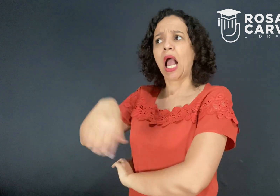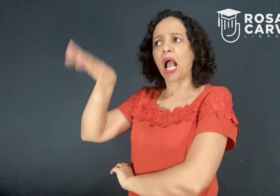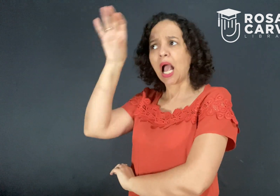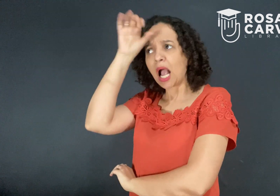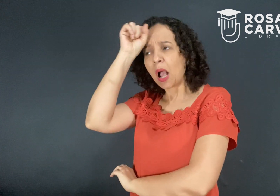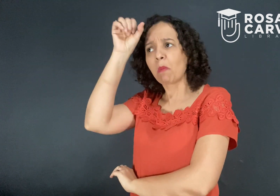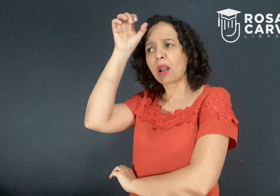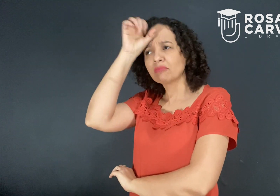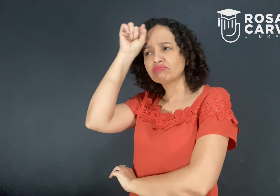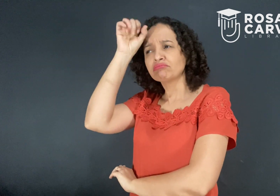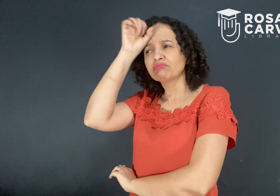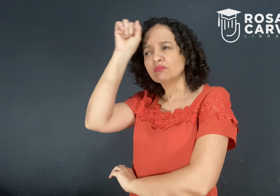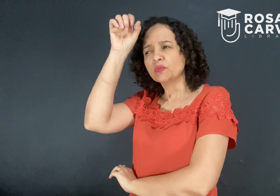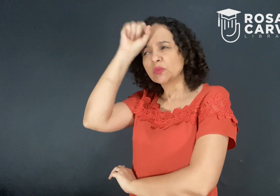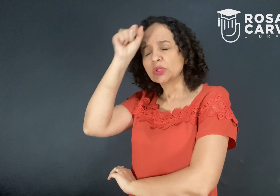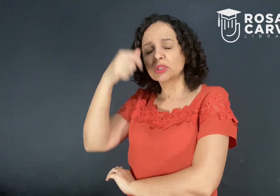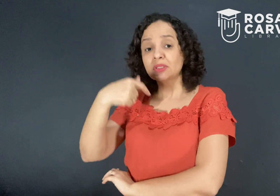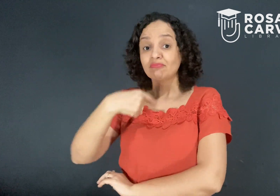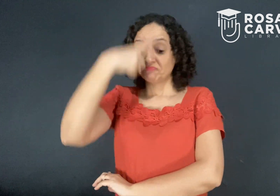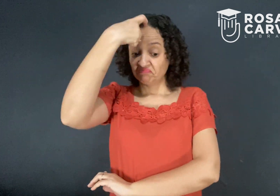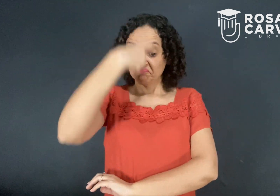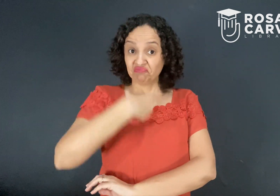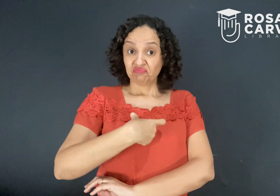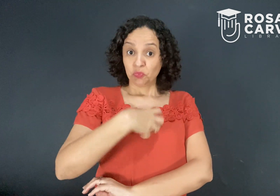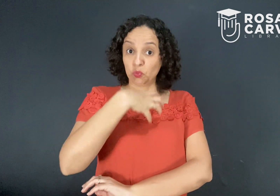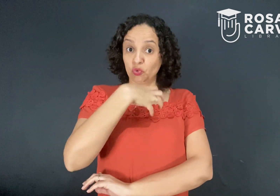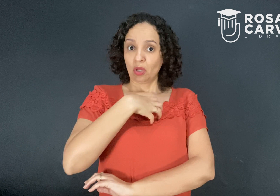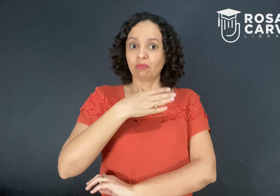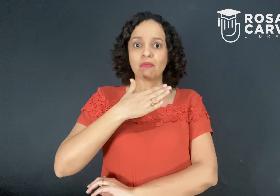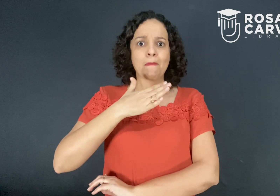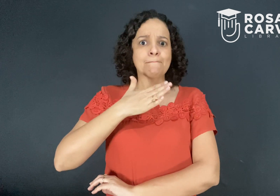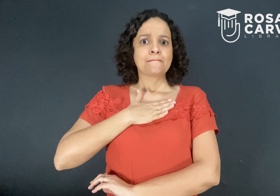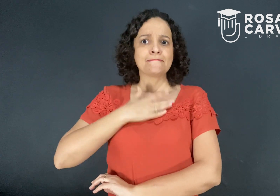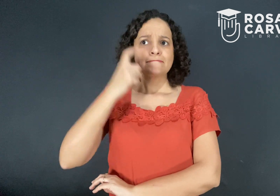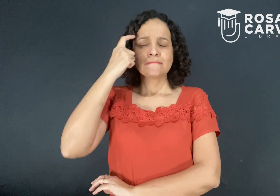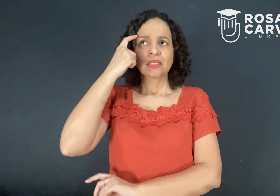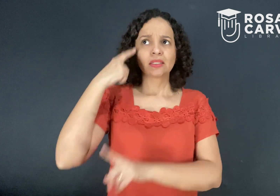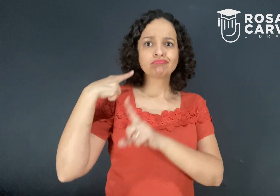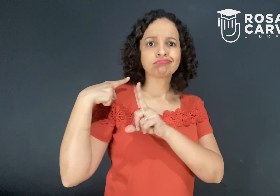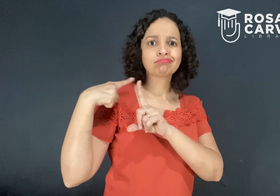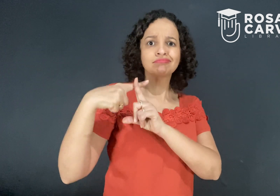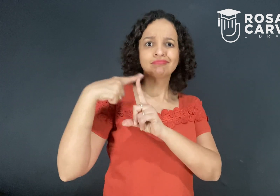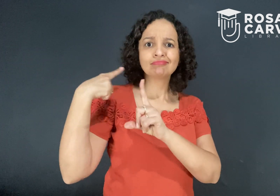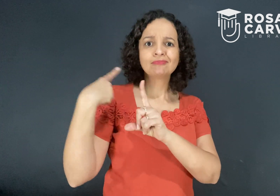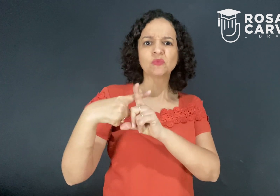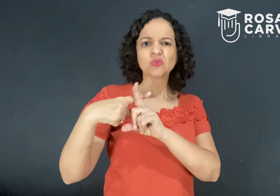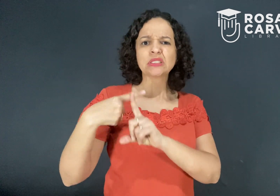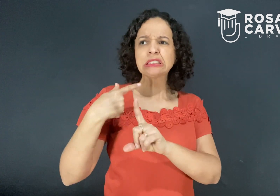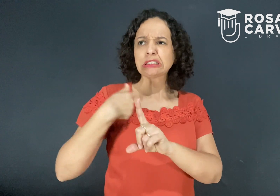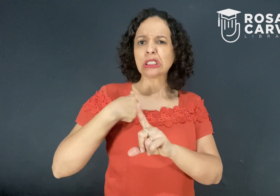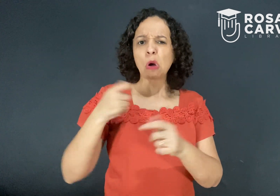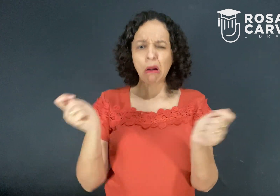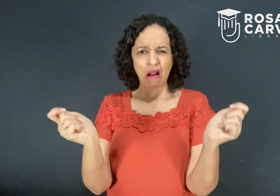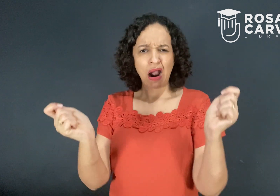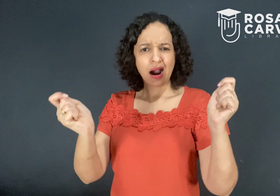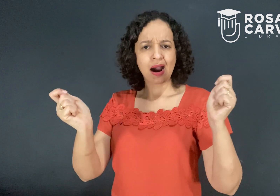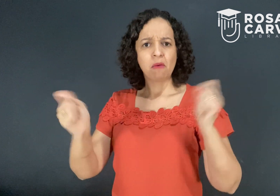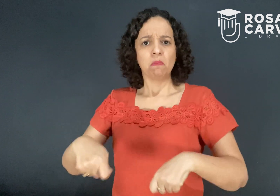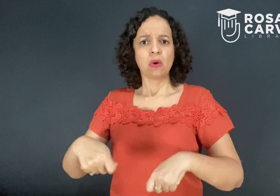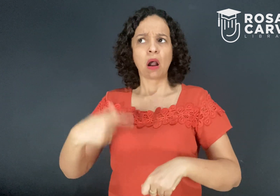as características minhas positivas, que antes eu não tinha a noção de que eu tinha condições